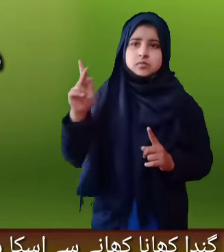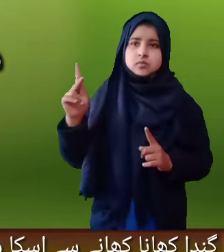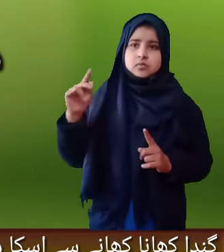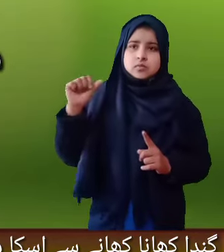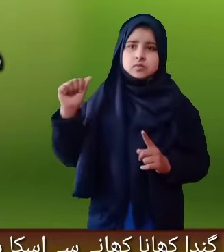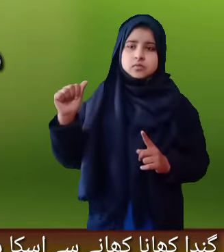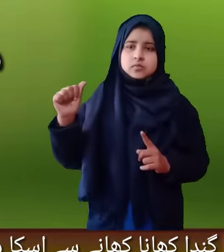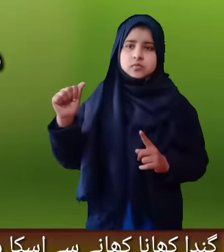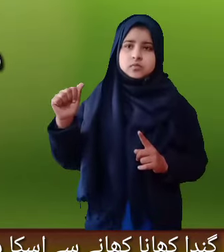उसका